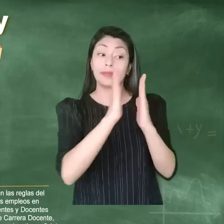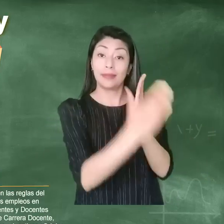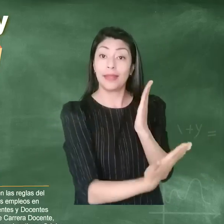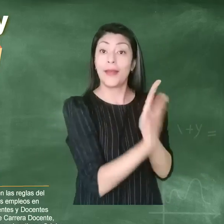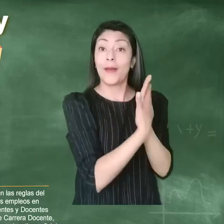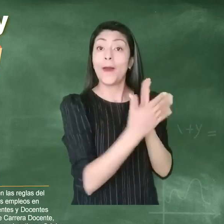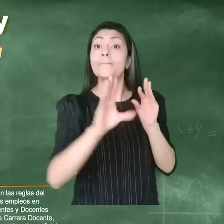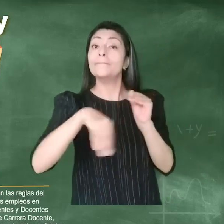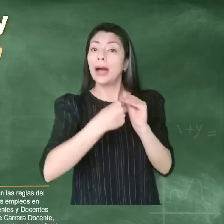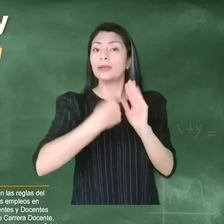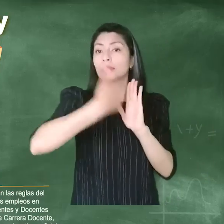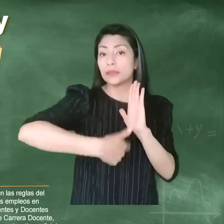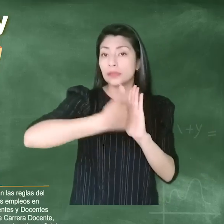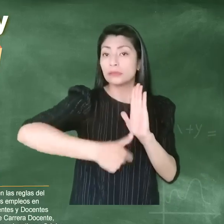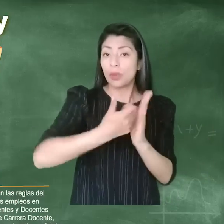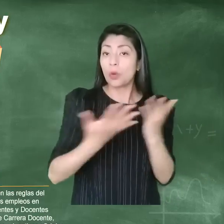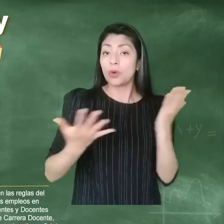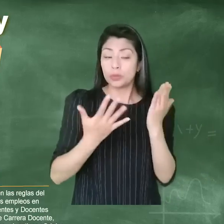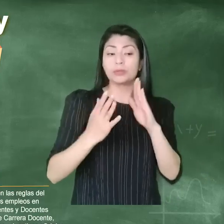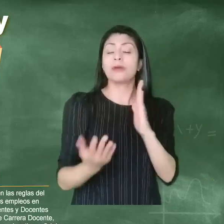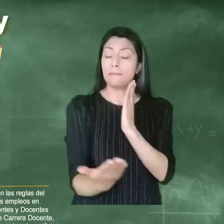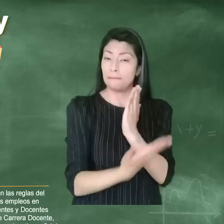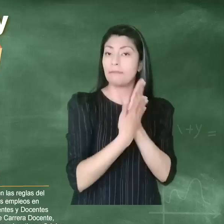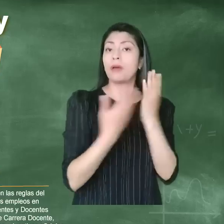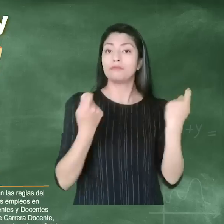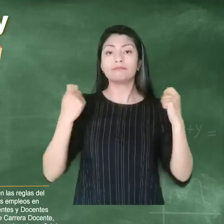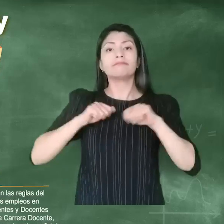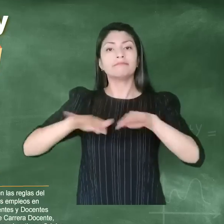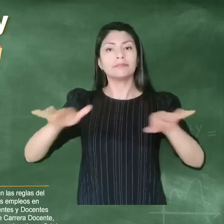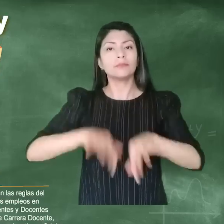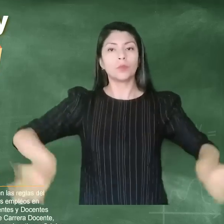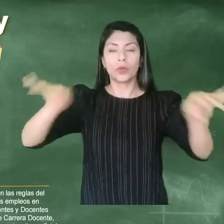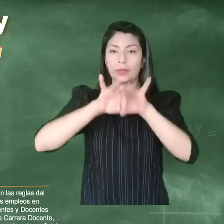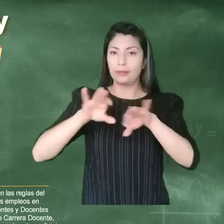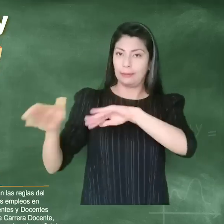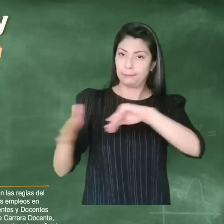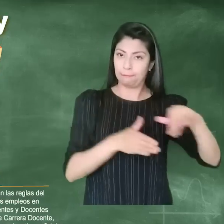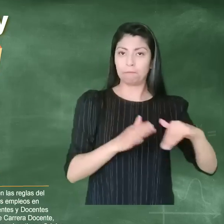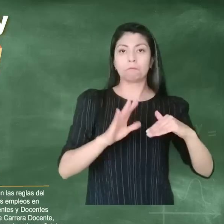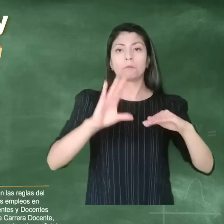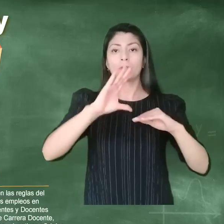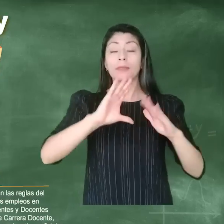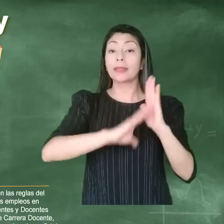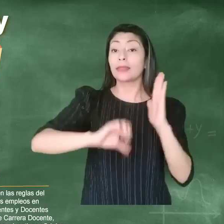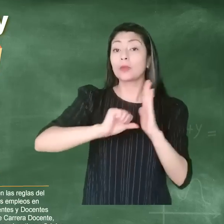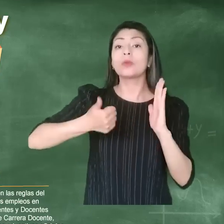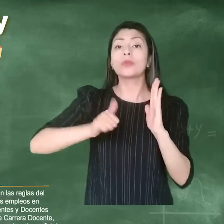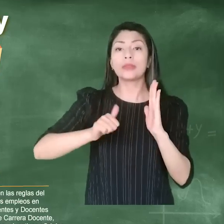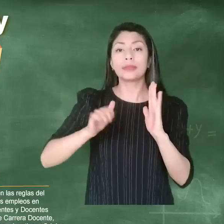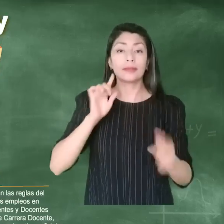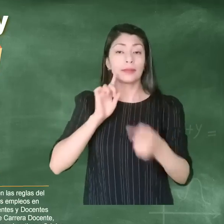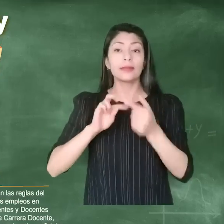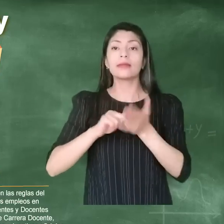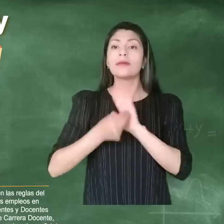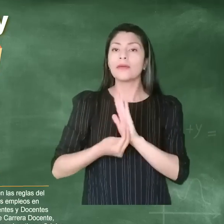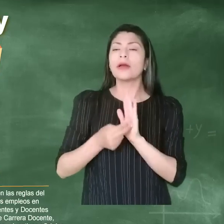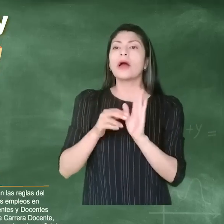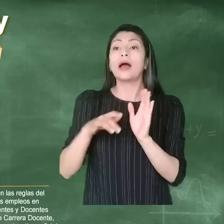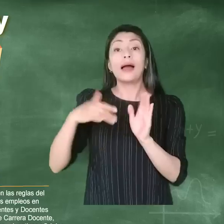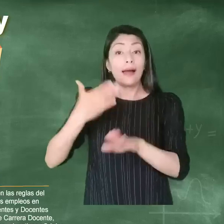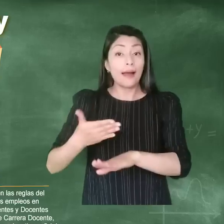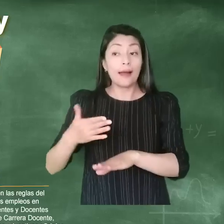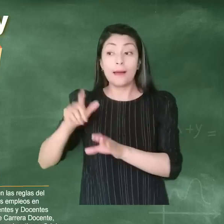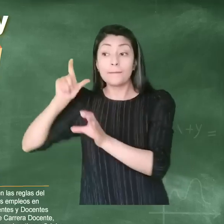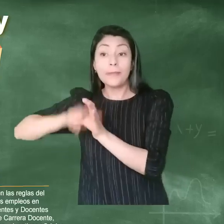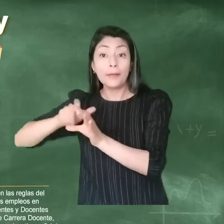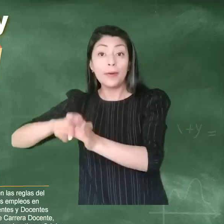sus modificaciones. Artículo 10. Modificación del proceso de selección. Antes de dar inicio